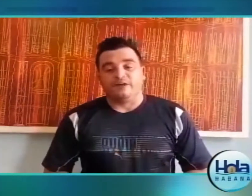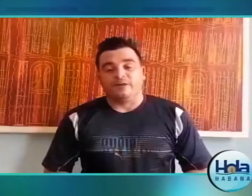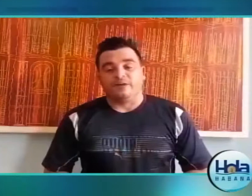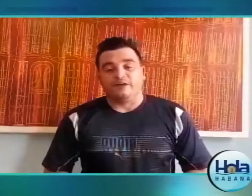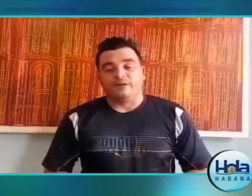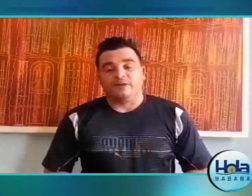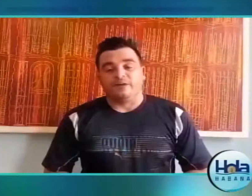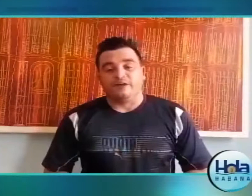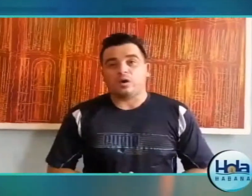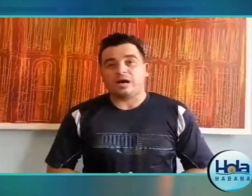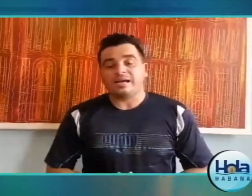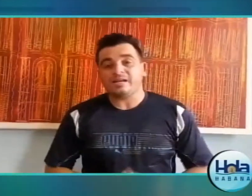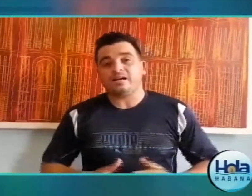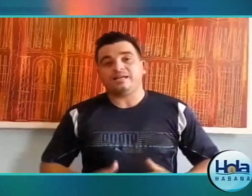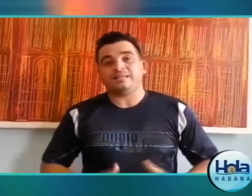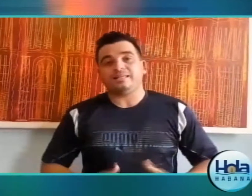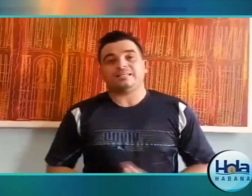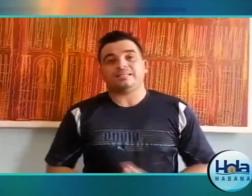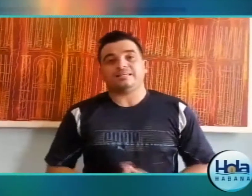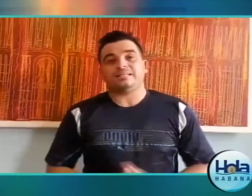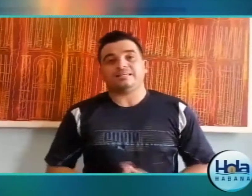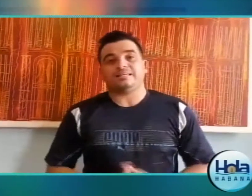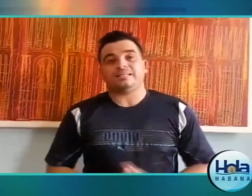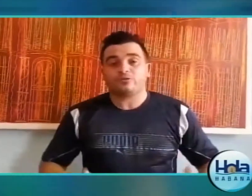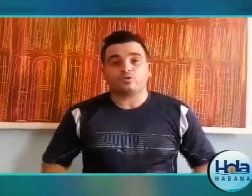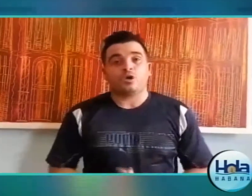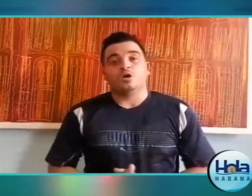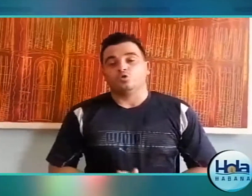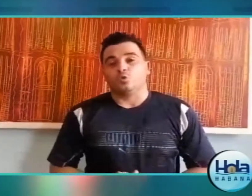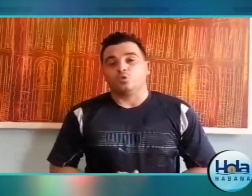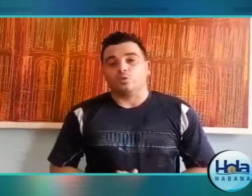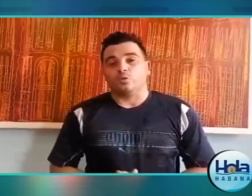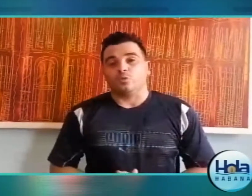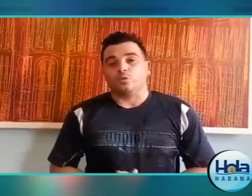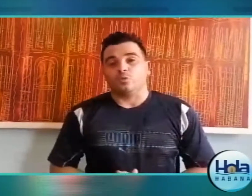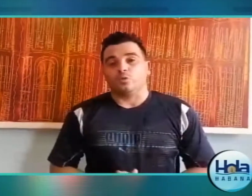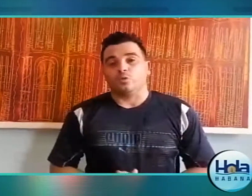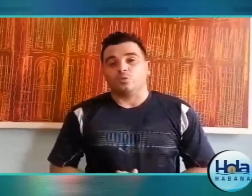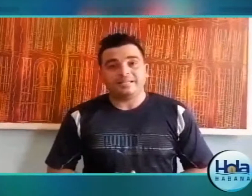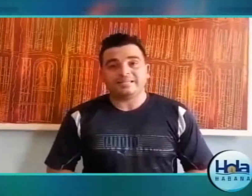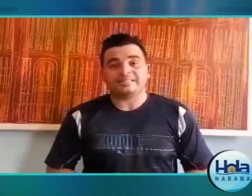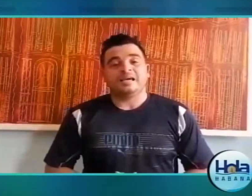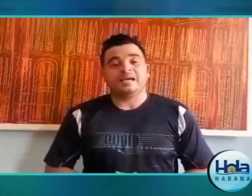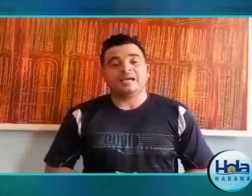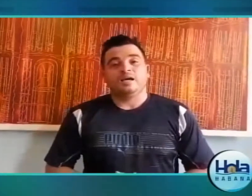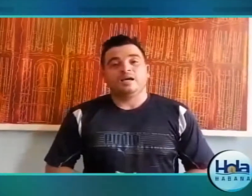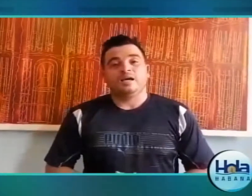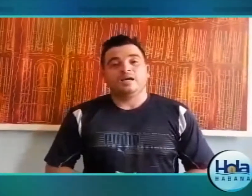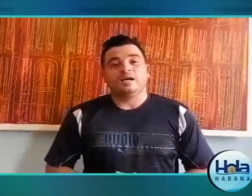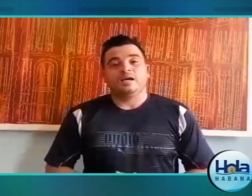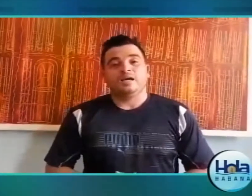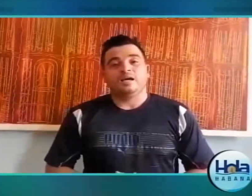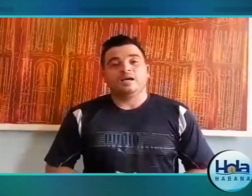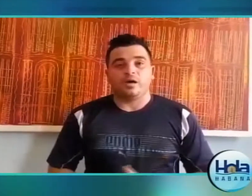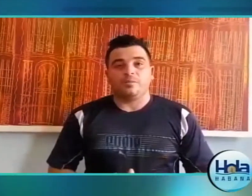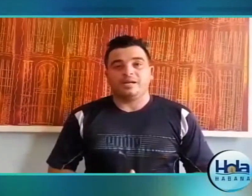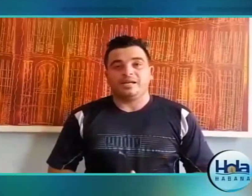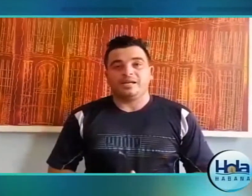Cubana de Béisbol, declaró a HIC que se han hecho esfuerzos sobre todo a través de terceros países, por México, República